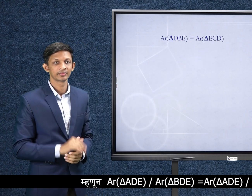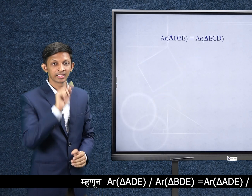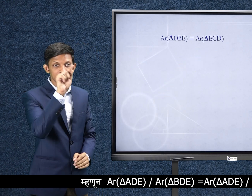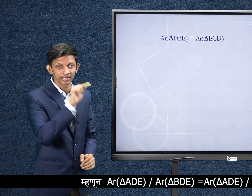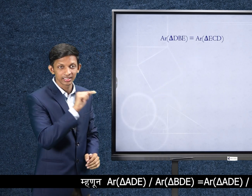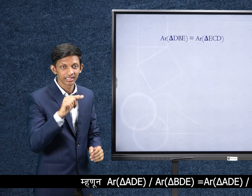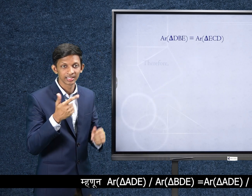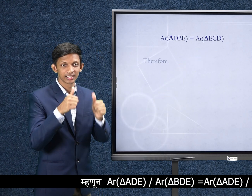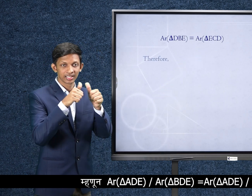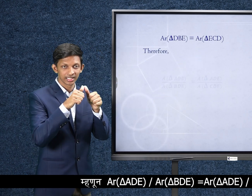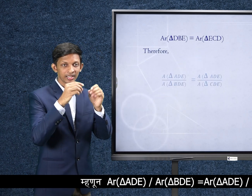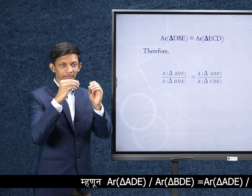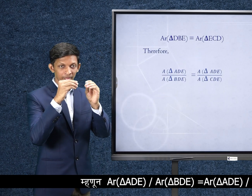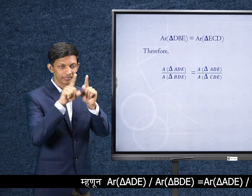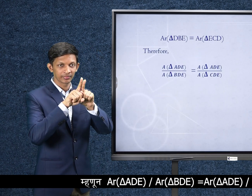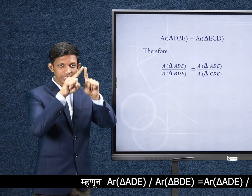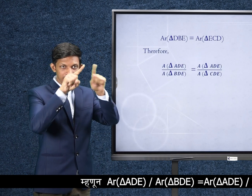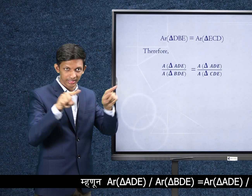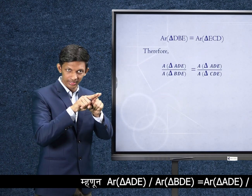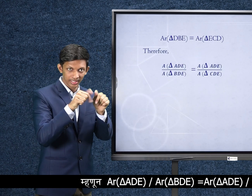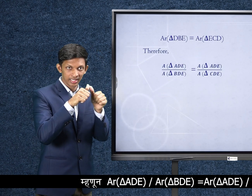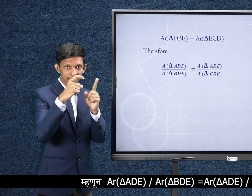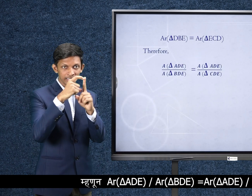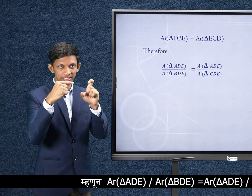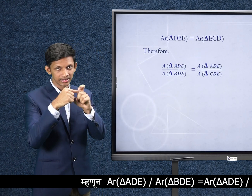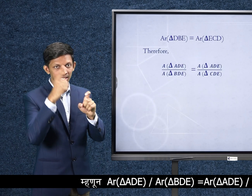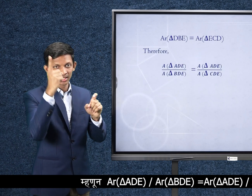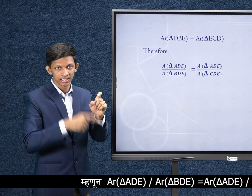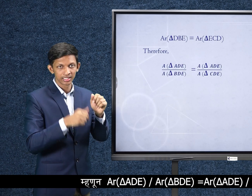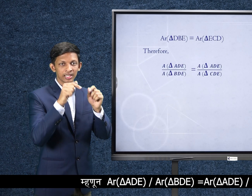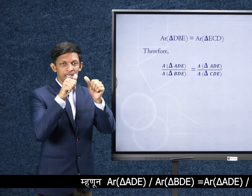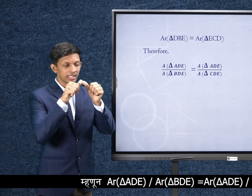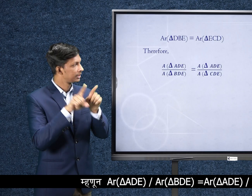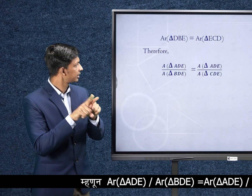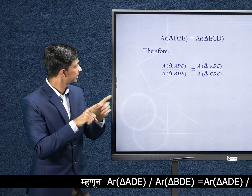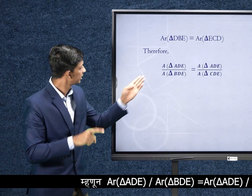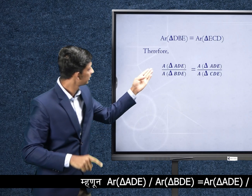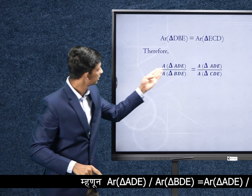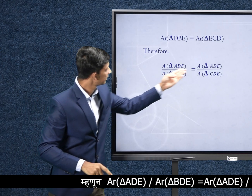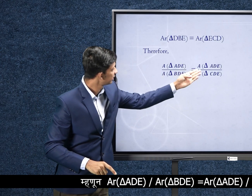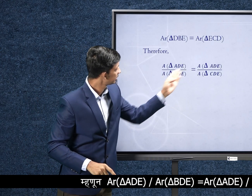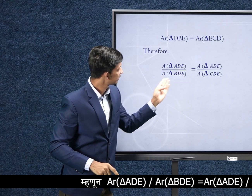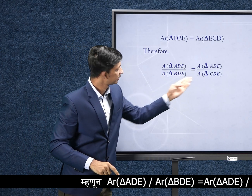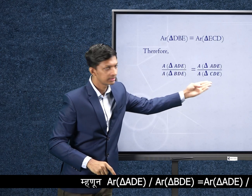triangle ADE by A of triangle BDE equals to A of triangle ADE by A of triangle